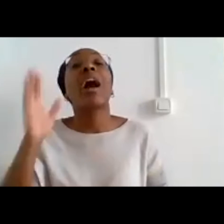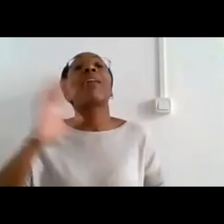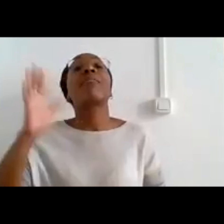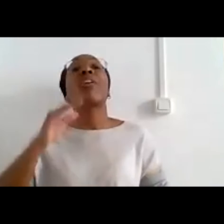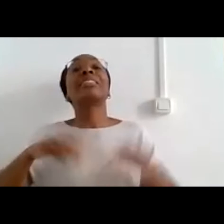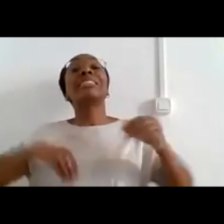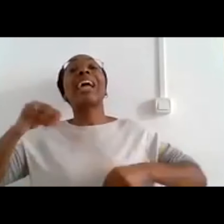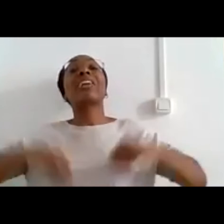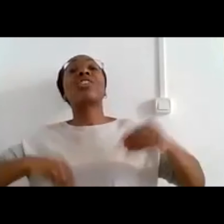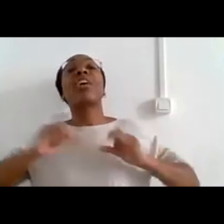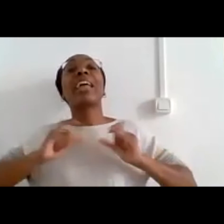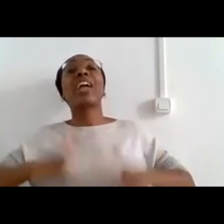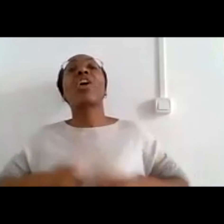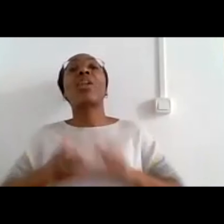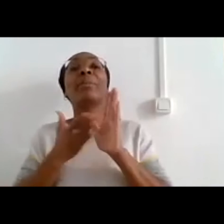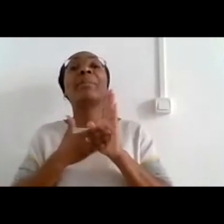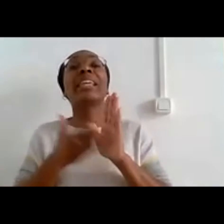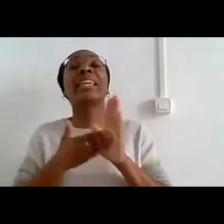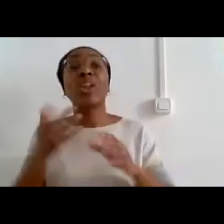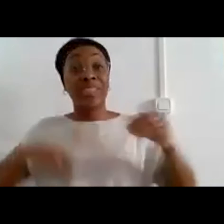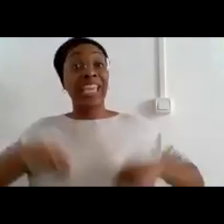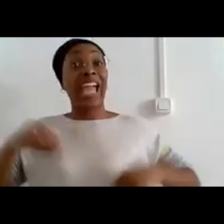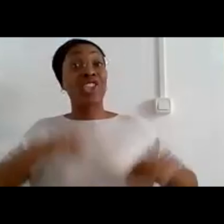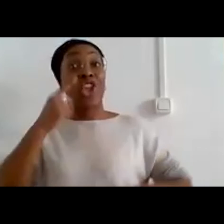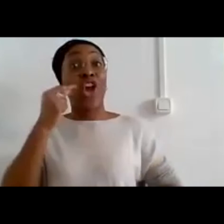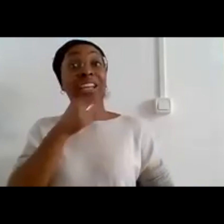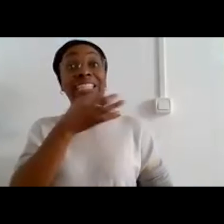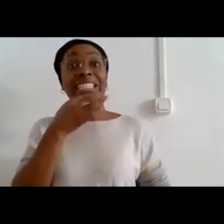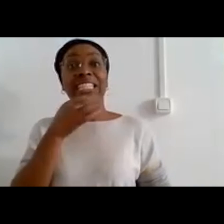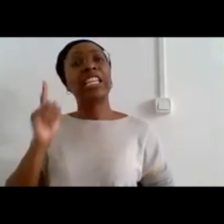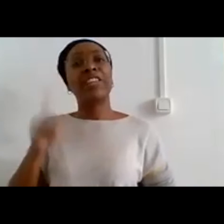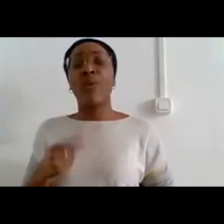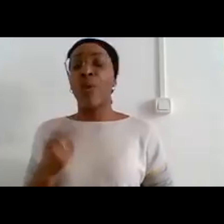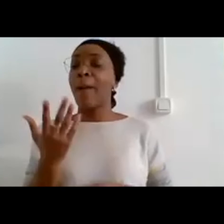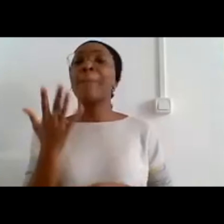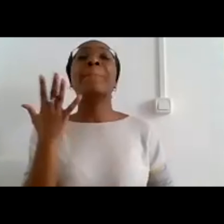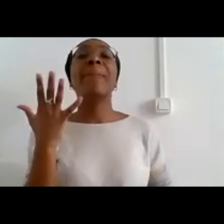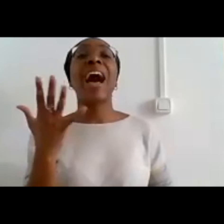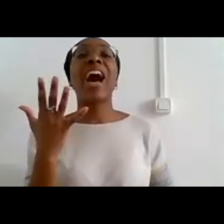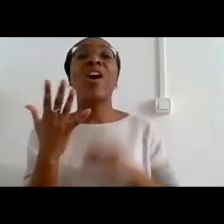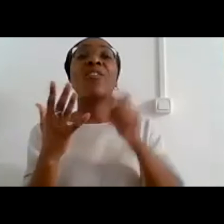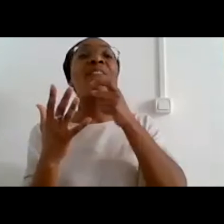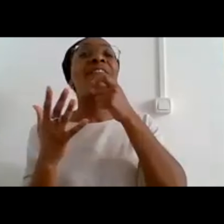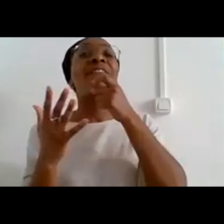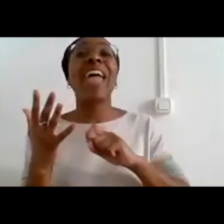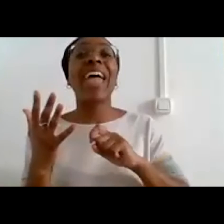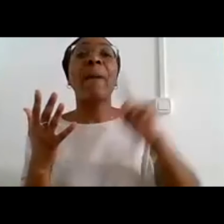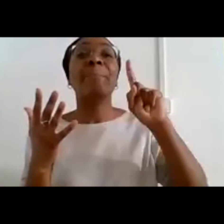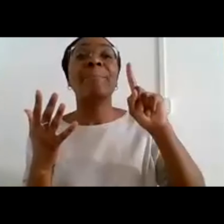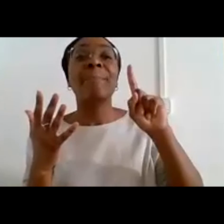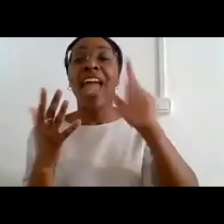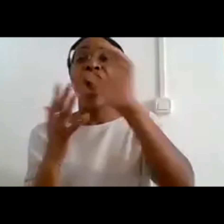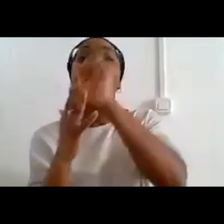les élèves là, futurs pasteurs, il disait: «Ayez une main de fer dans un gant de velours». En clair, ayez